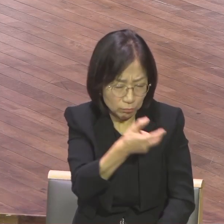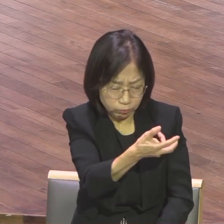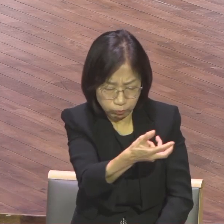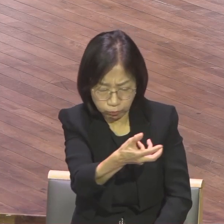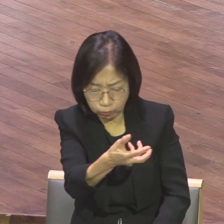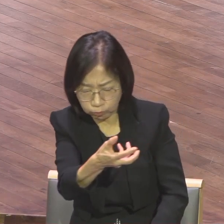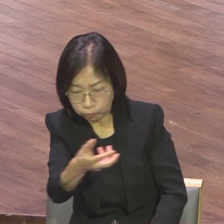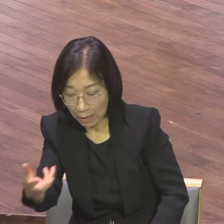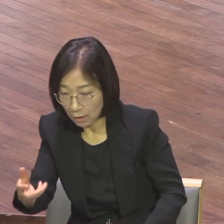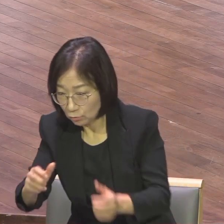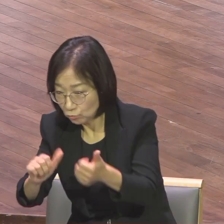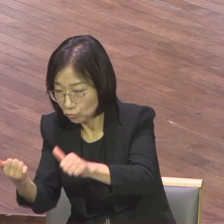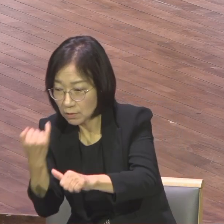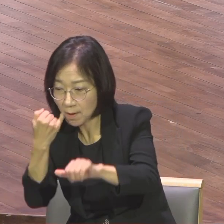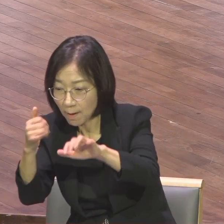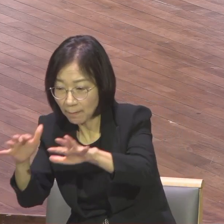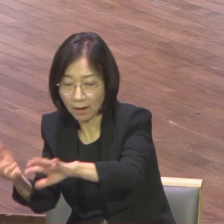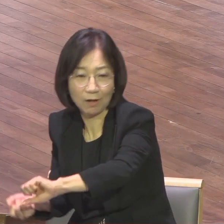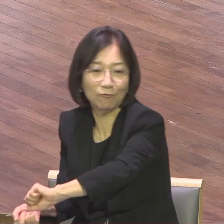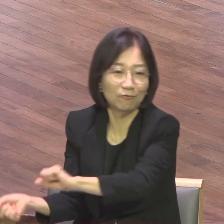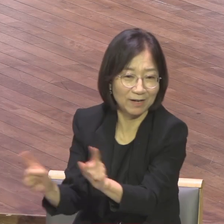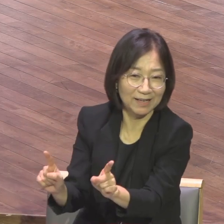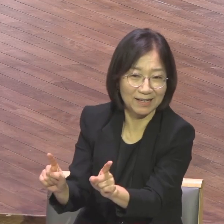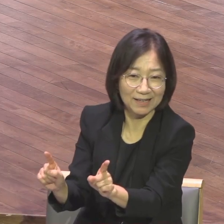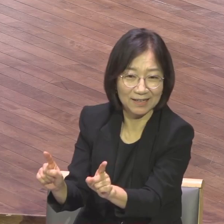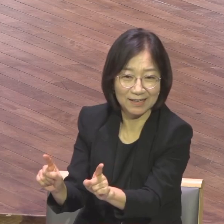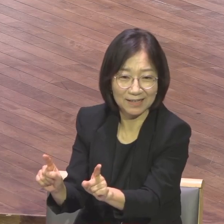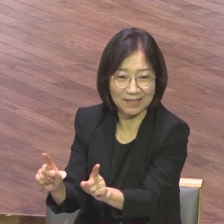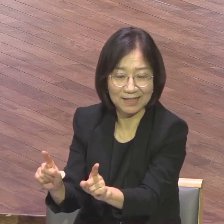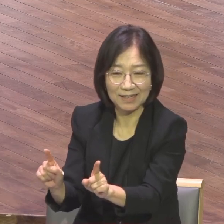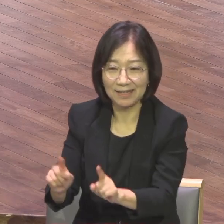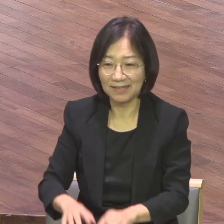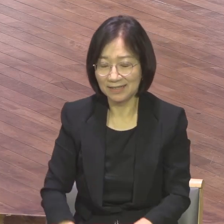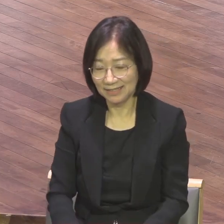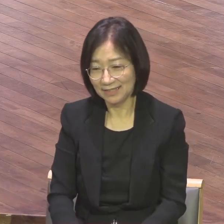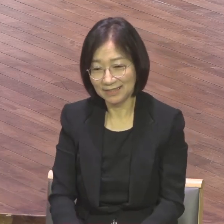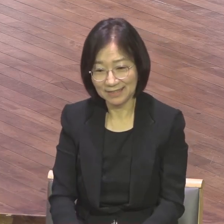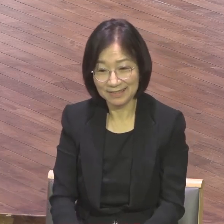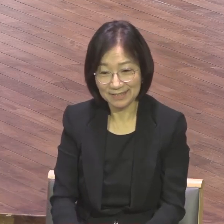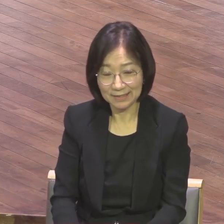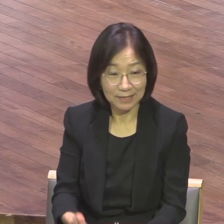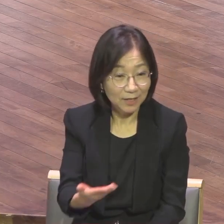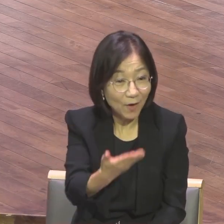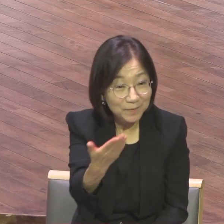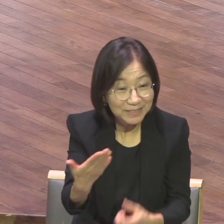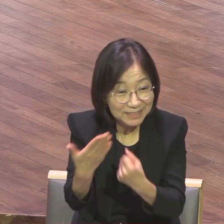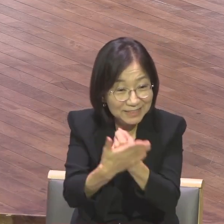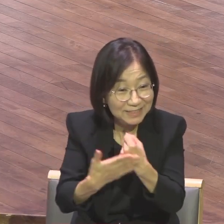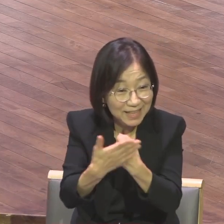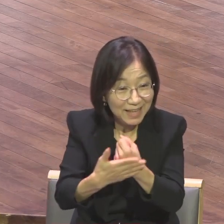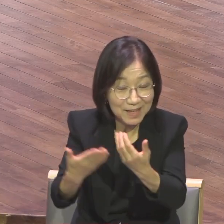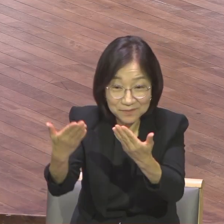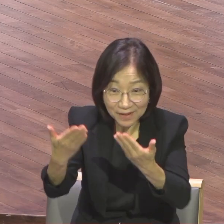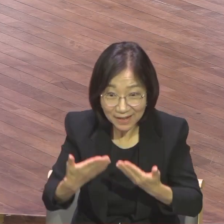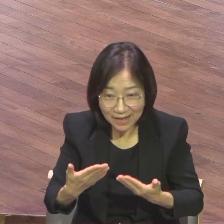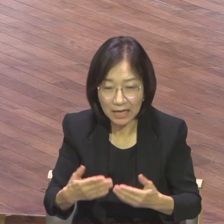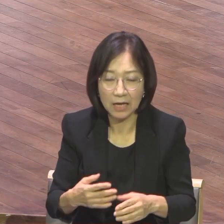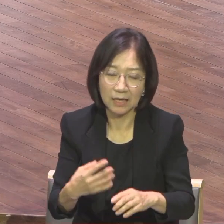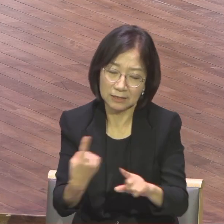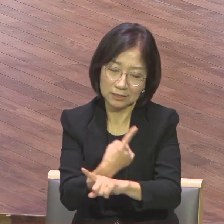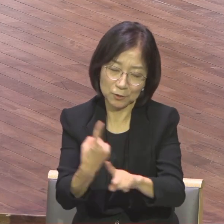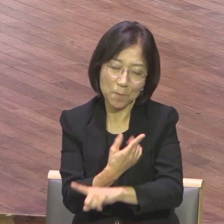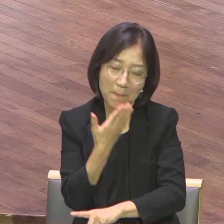하나님 말씀이에요. 믿으시기 바랍니다. 은혜를 받으면요 여러분 다 치유됩니다. 은혜를